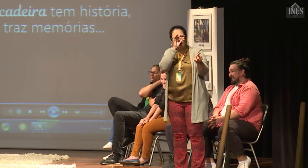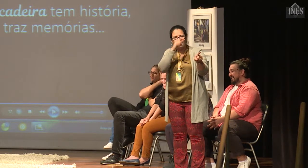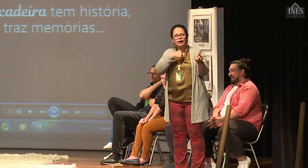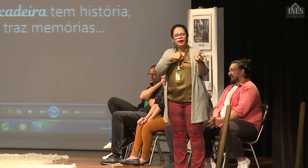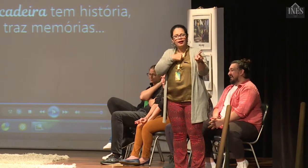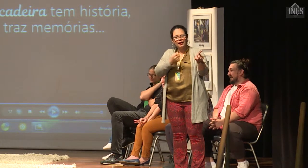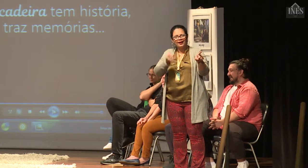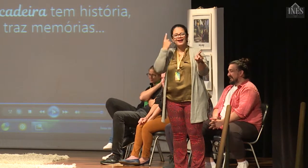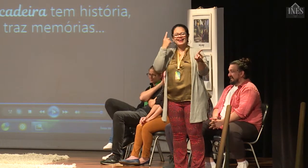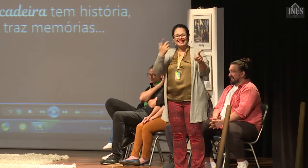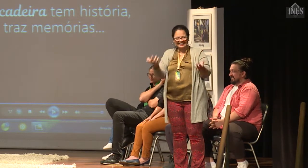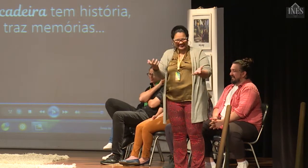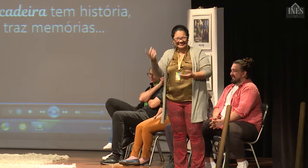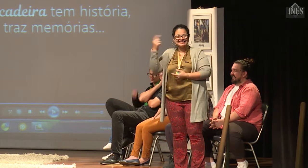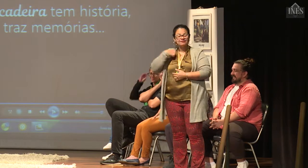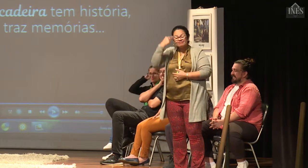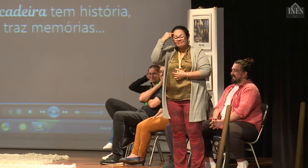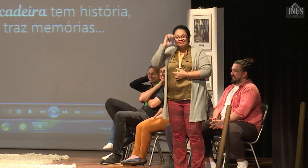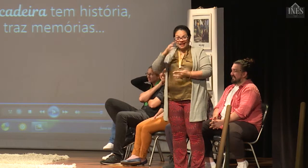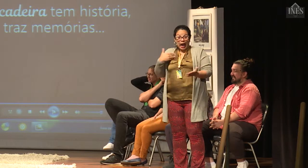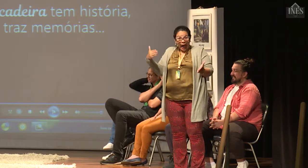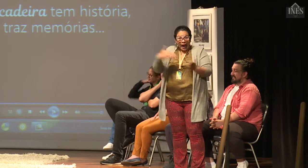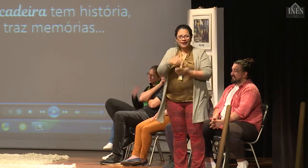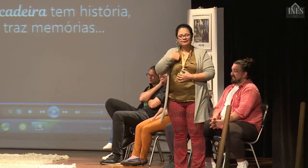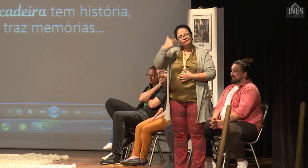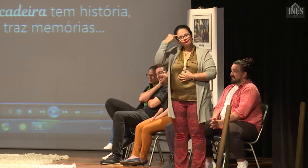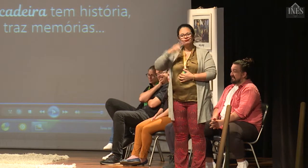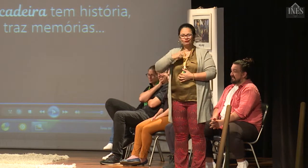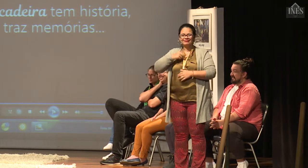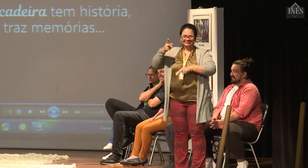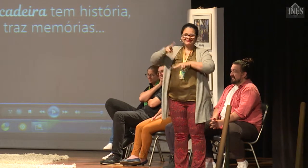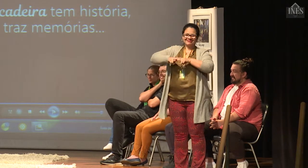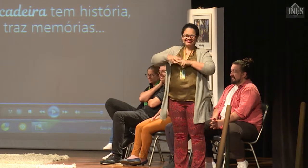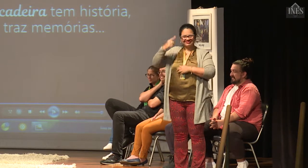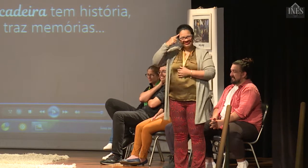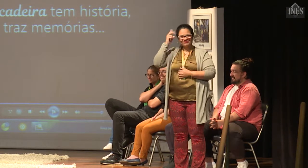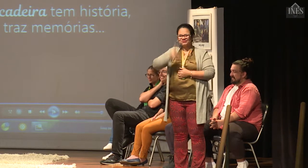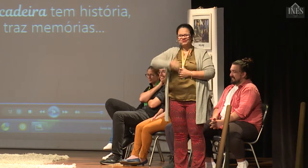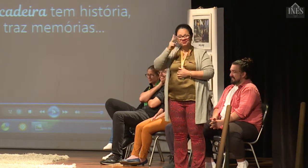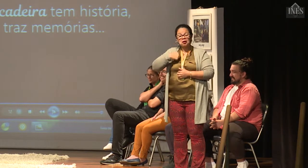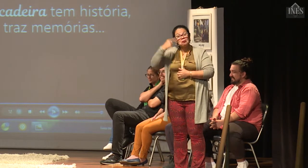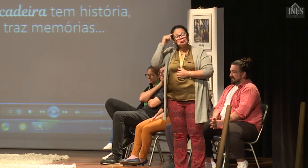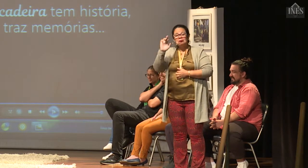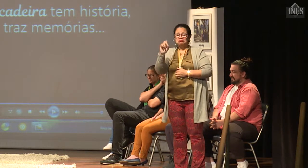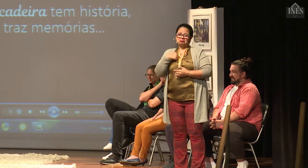Depois de um bom tempo, ela percebeu que eu, Rejane, estava batendo palma com essa configuração de mão.